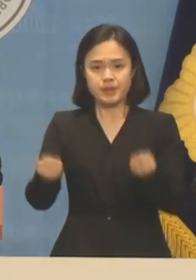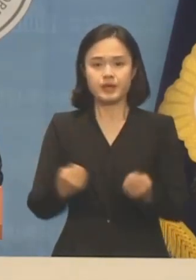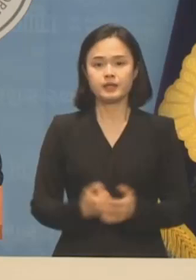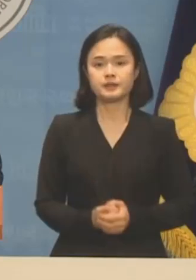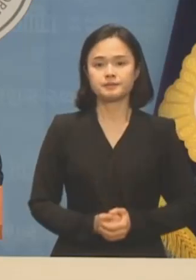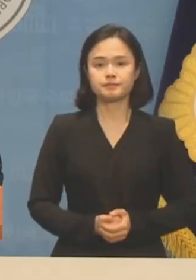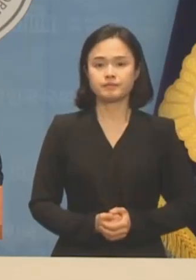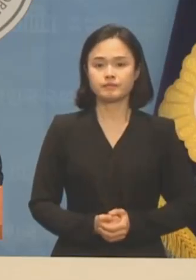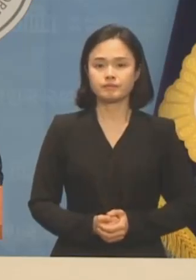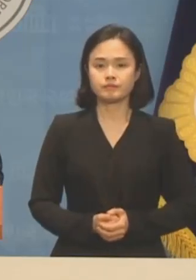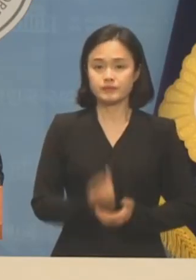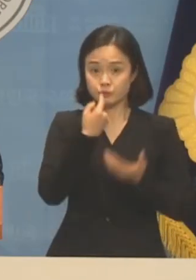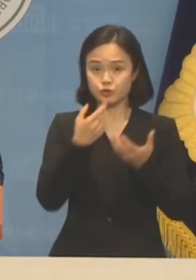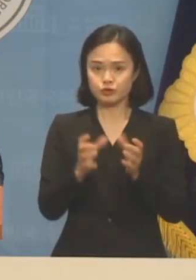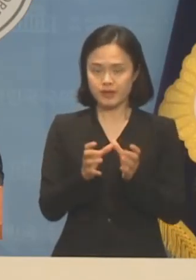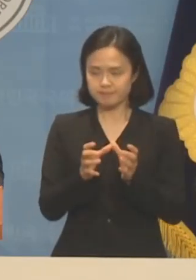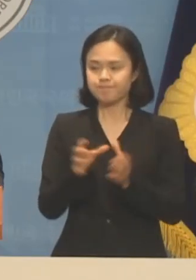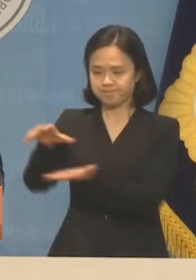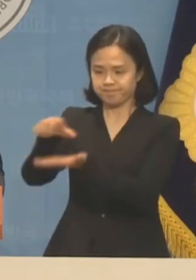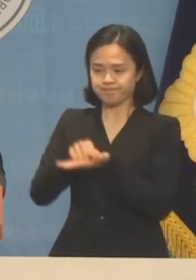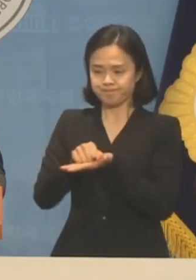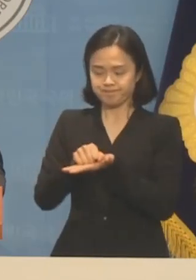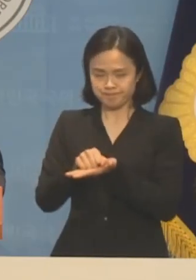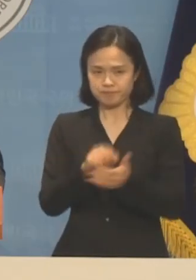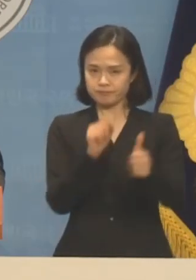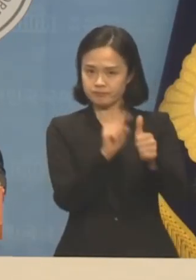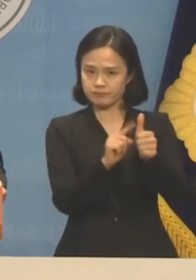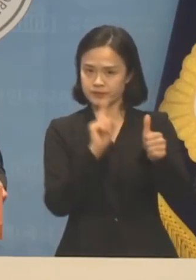조치로서 오늘 고발하고자 합니다.